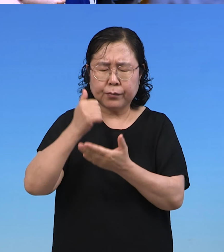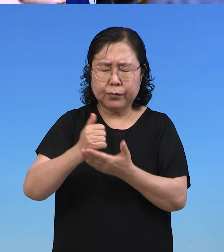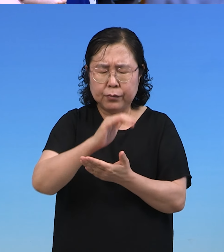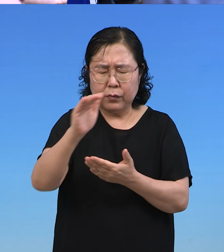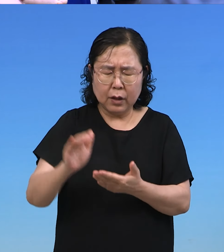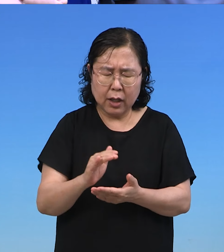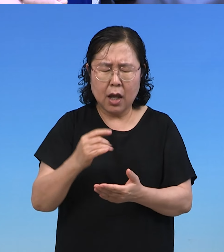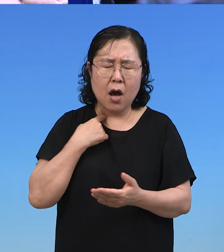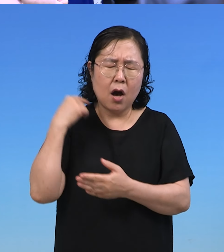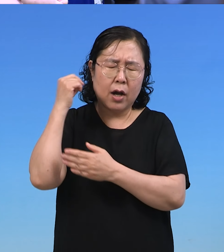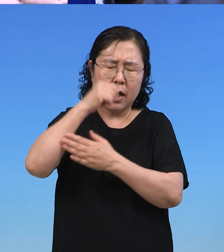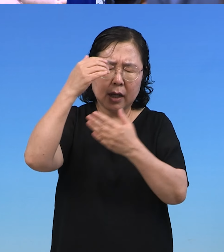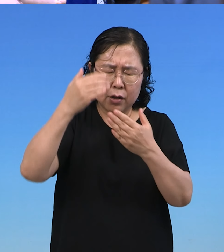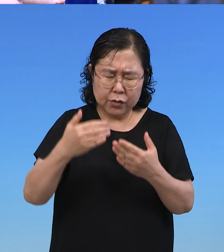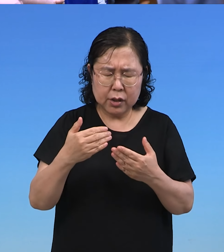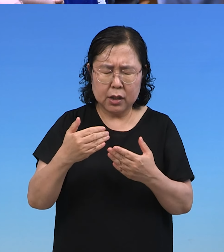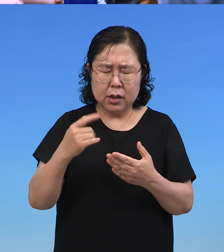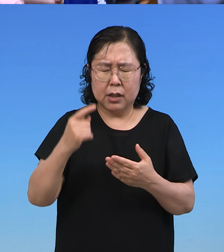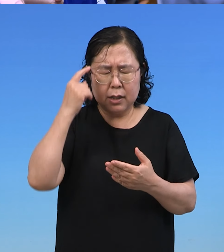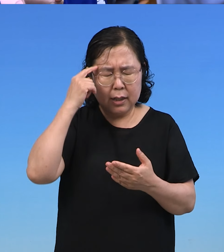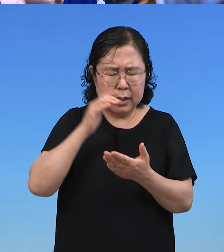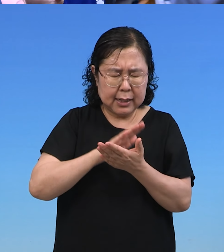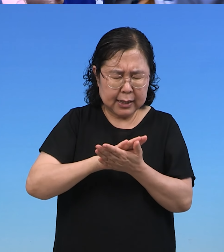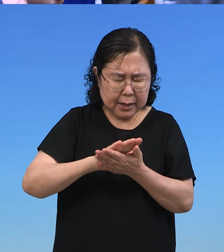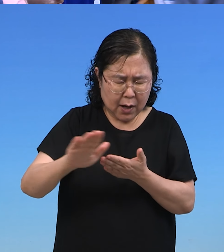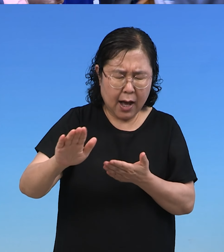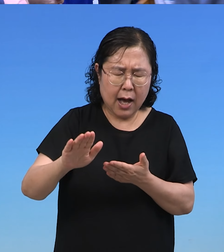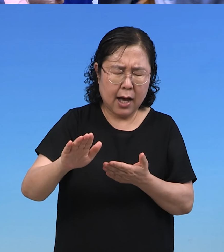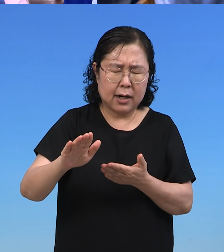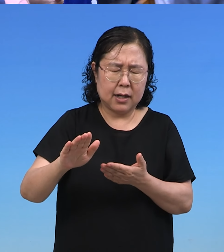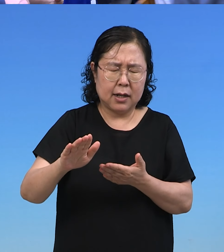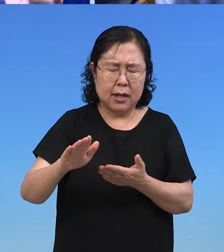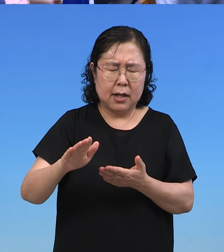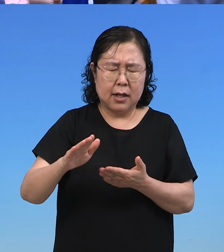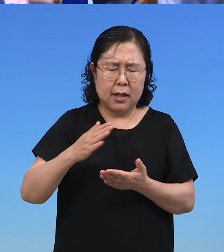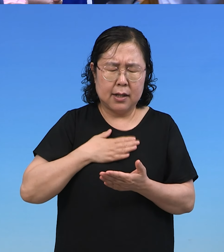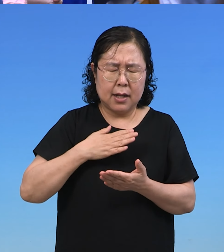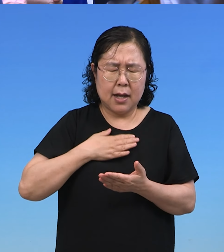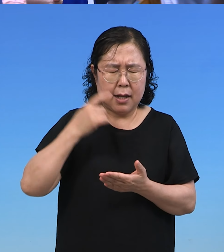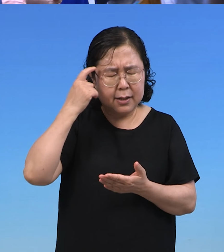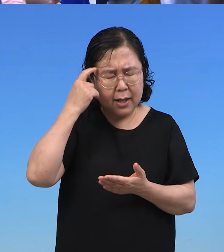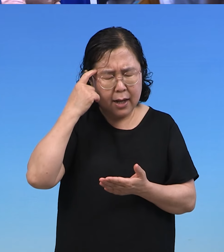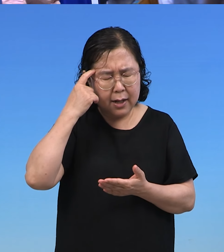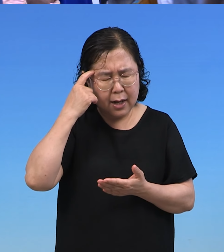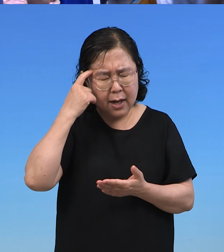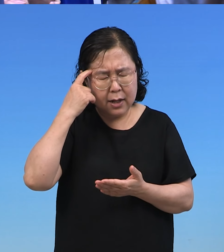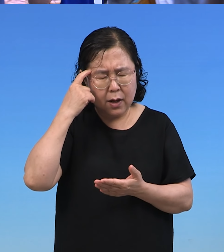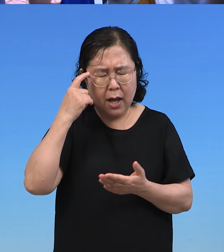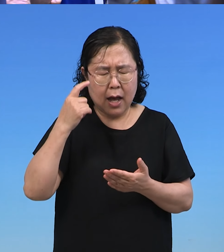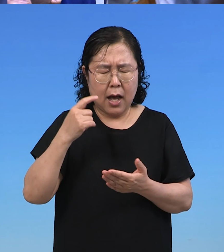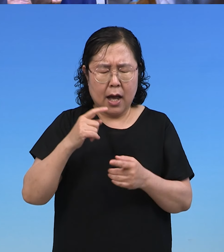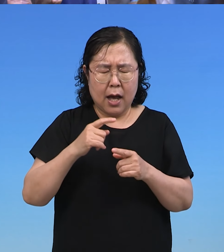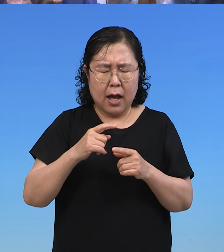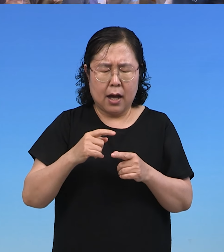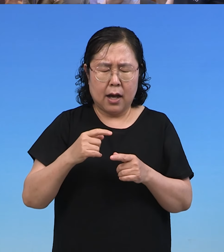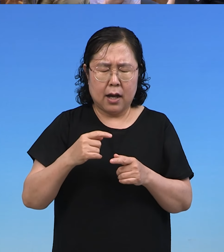그리스도가 우리에게 허락하신 그 샬롬 평안을 우리 생각과 판단의 기준으로 세워주시고,